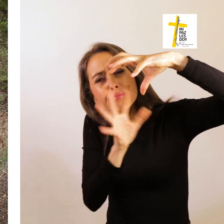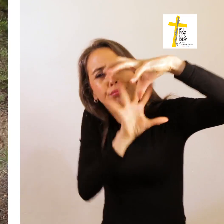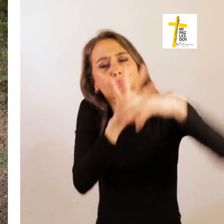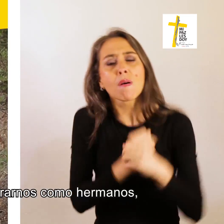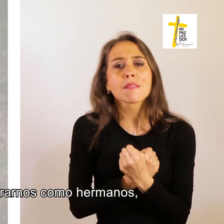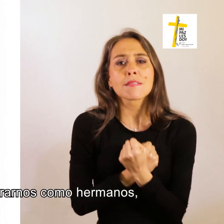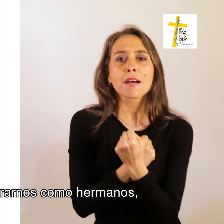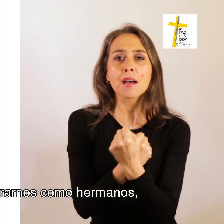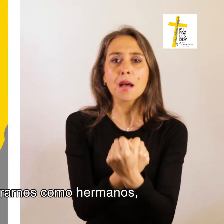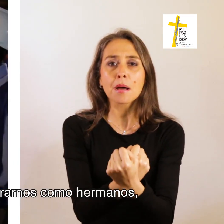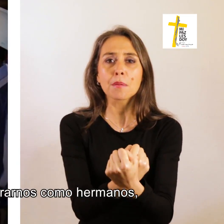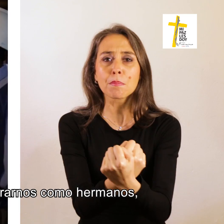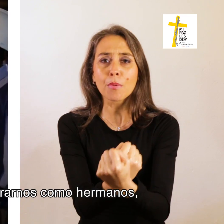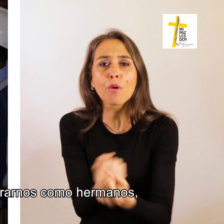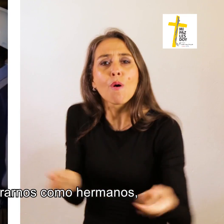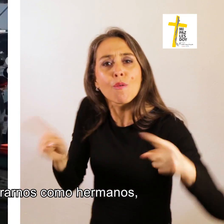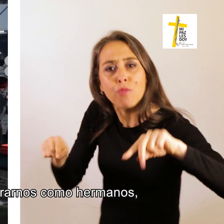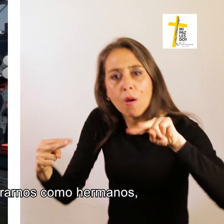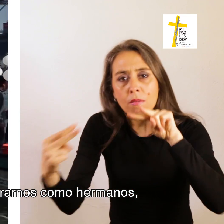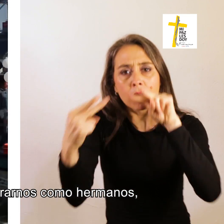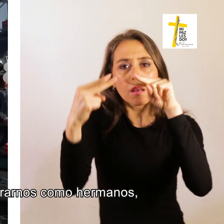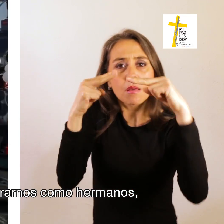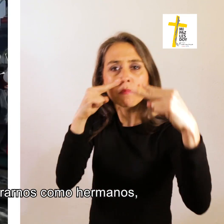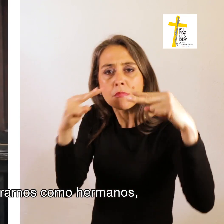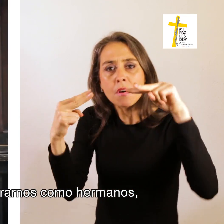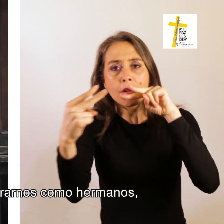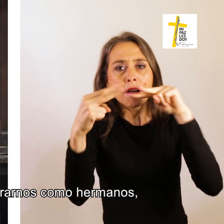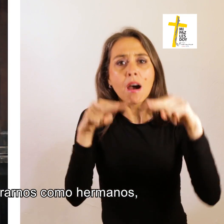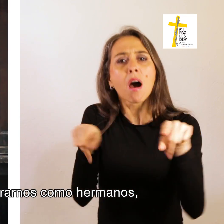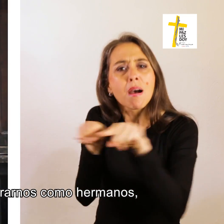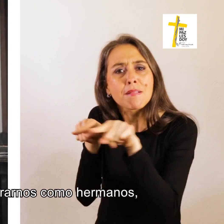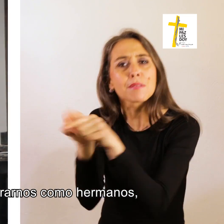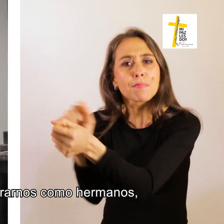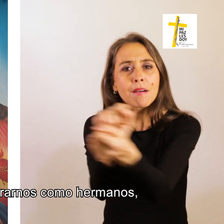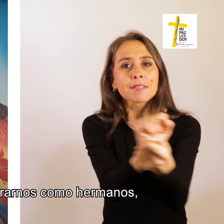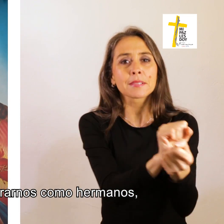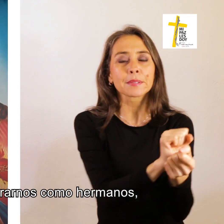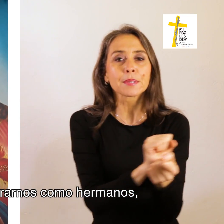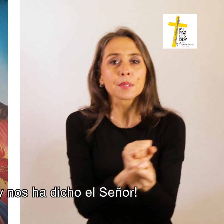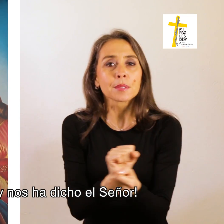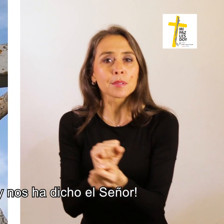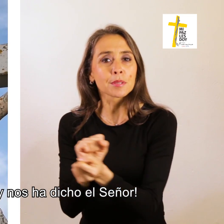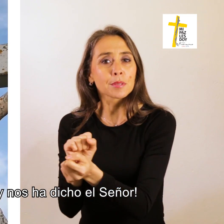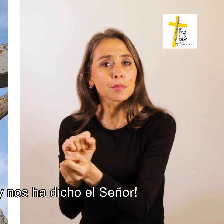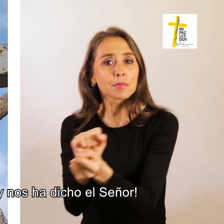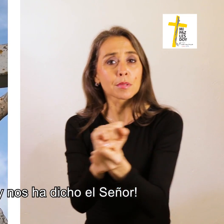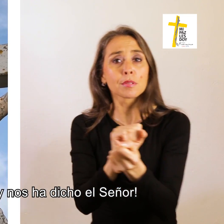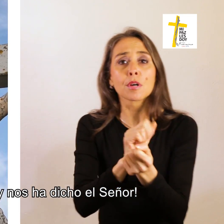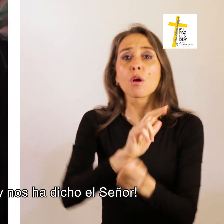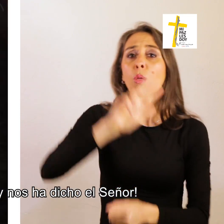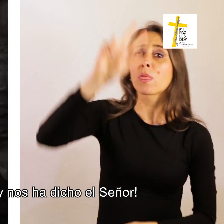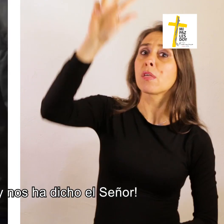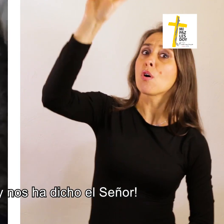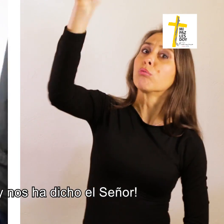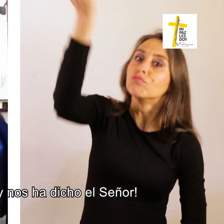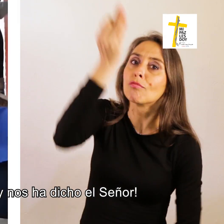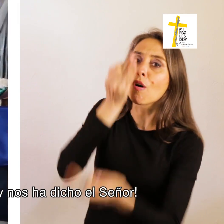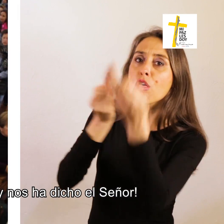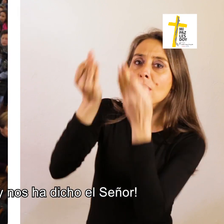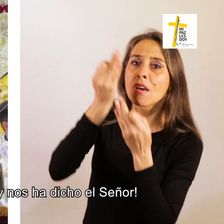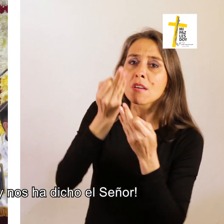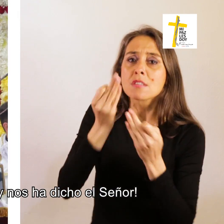amor. Volvamos a mirarnos como hermanos. Mi paz les doy, nos ha dicho